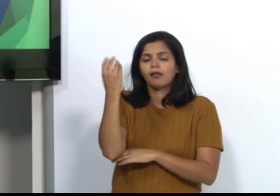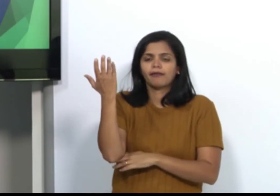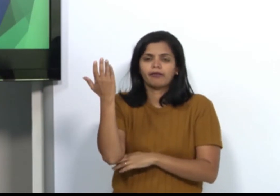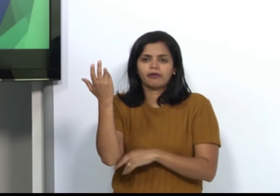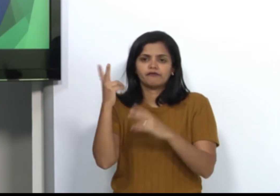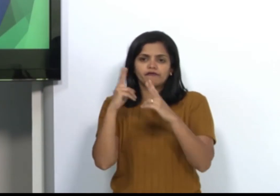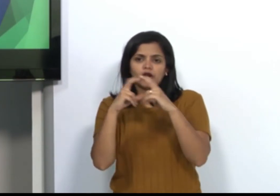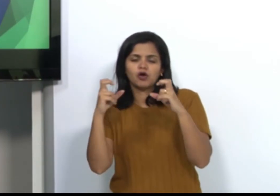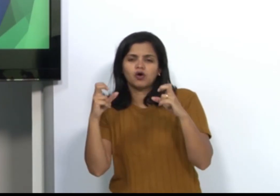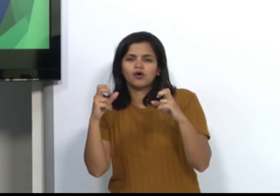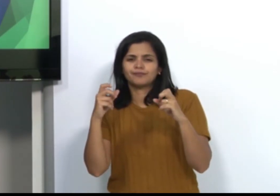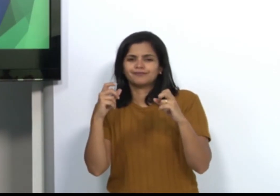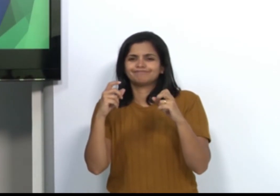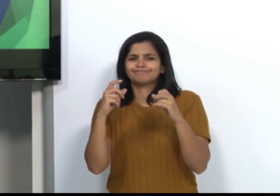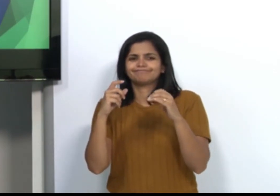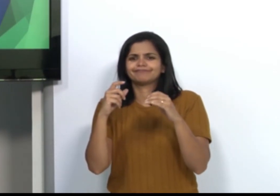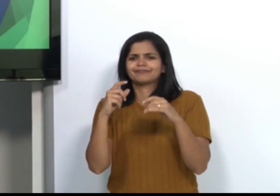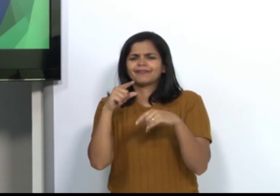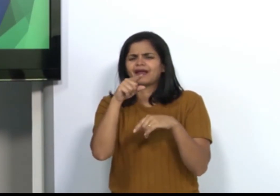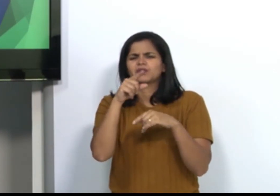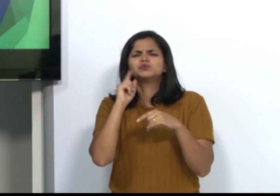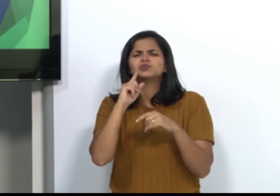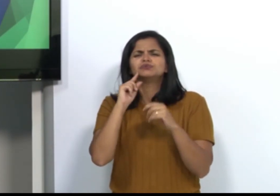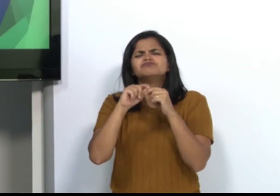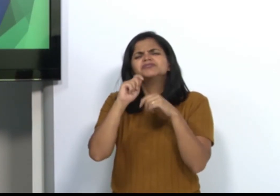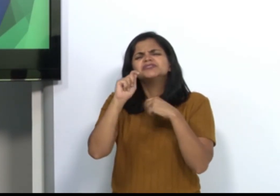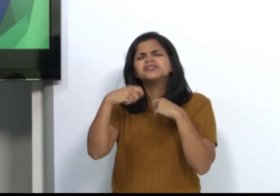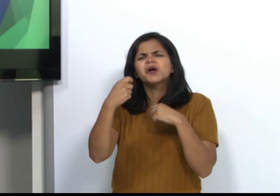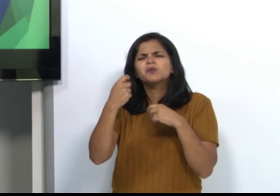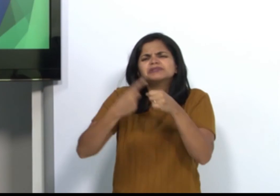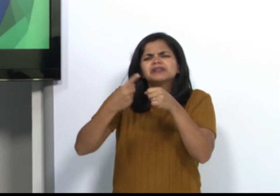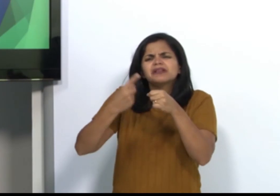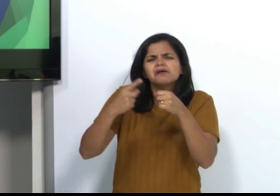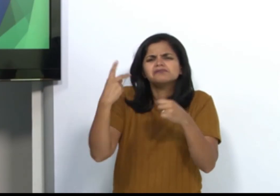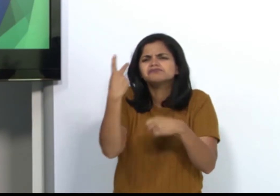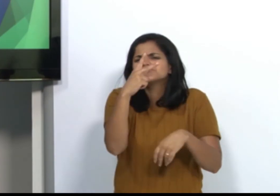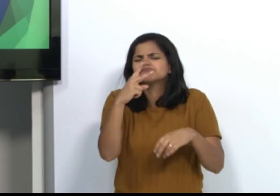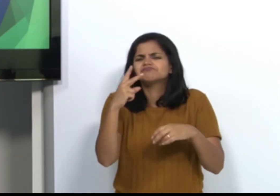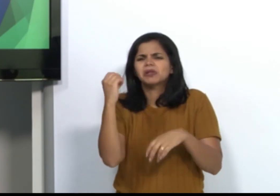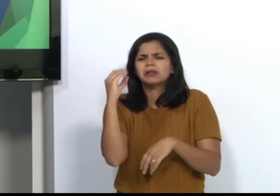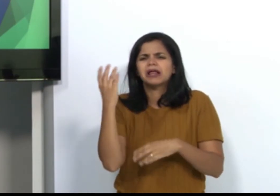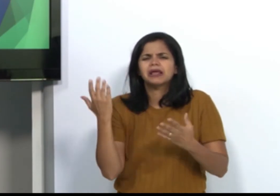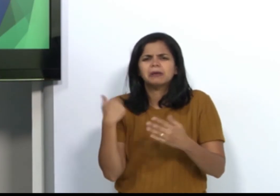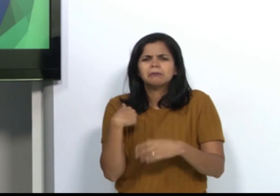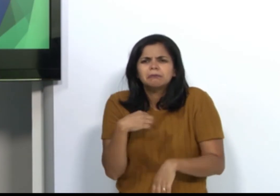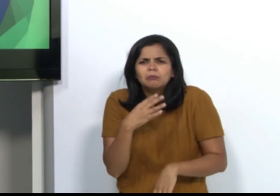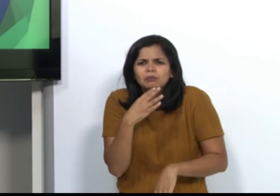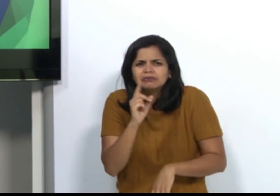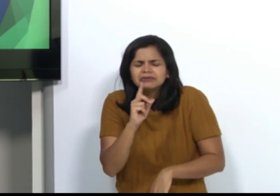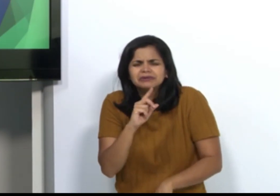e falo sobre alguma região, por exemplo, Florianópolis, outra, que eu não identifico o